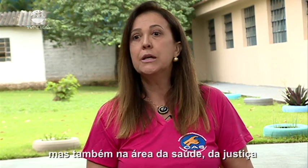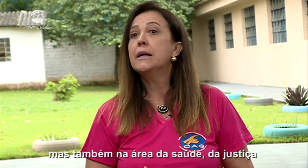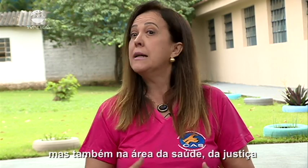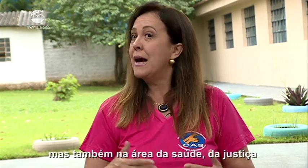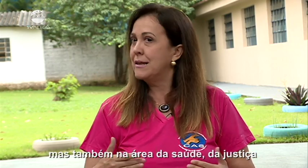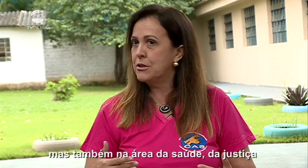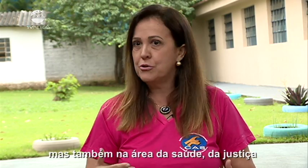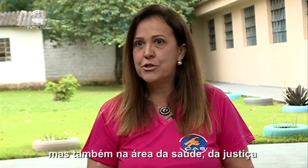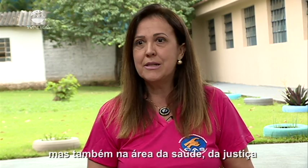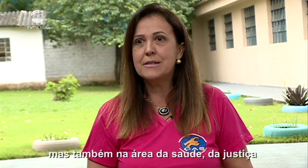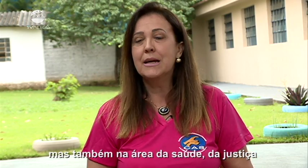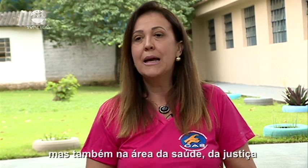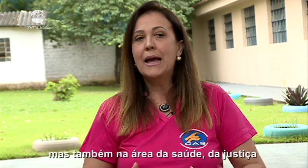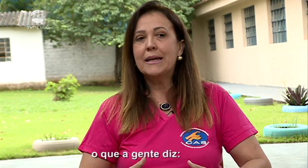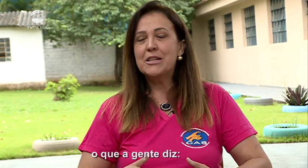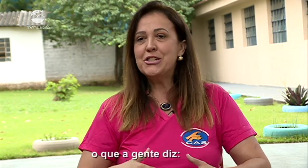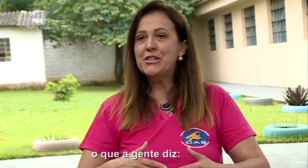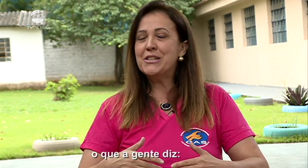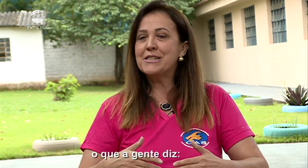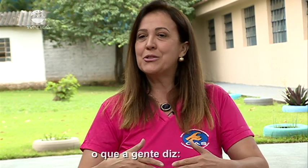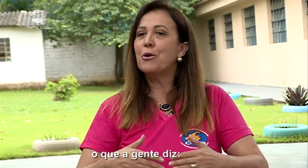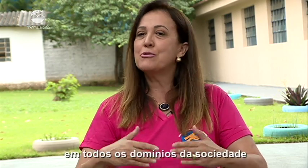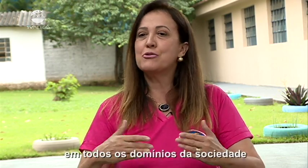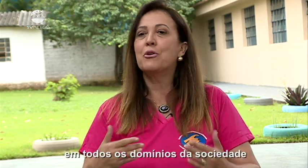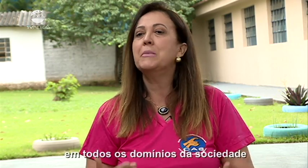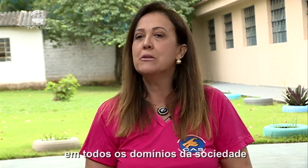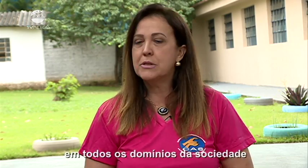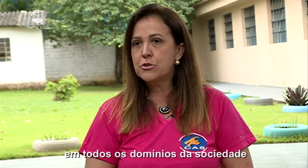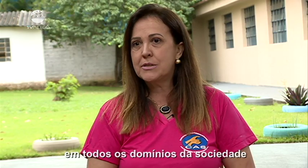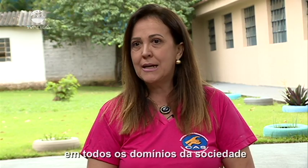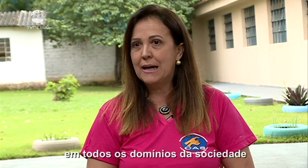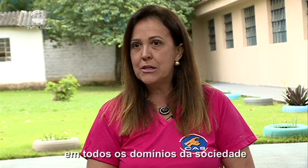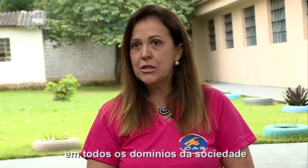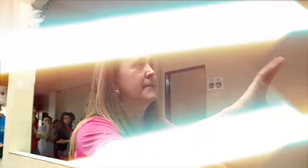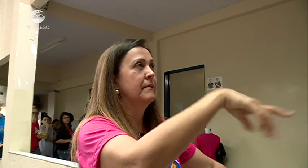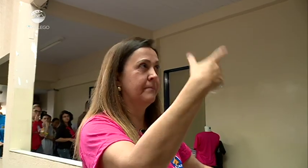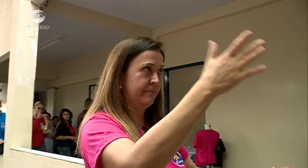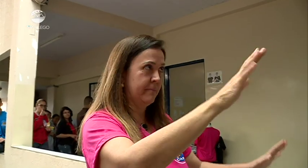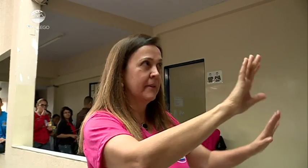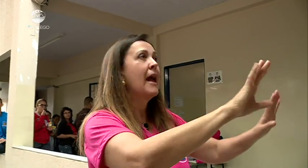na área da justiça, que a gente diz todos os domínios da sociedade.